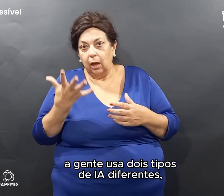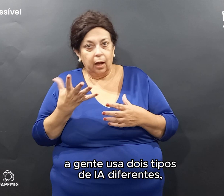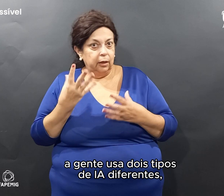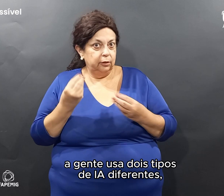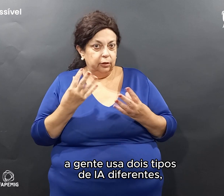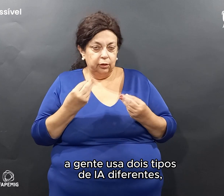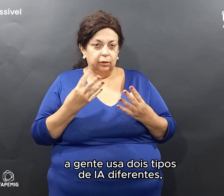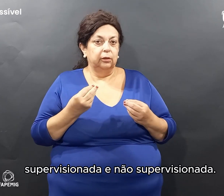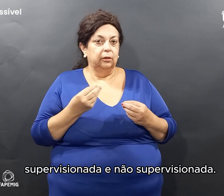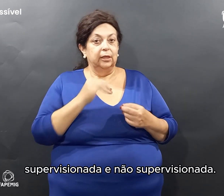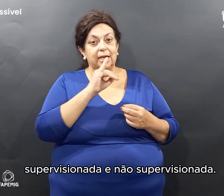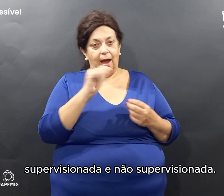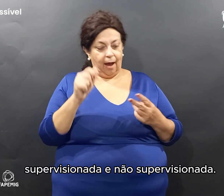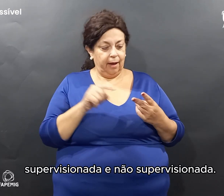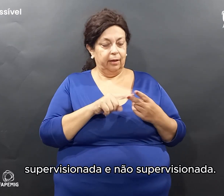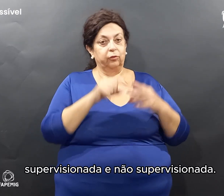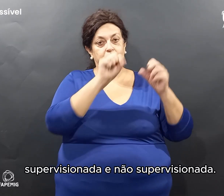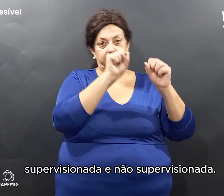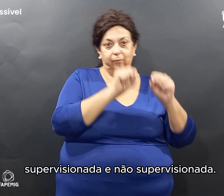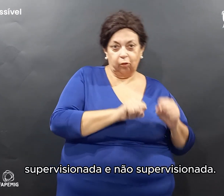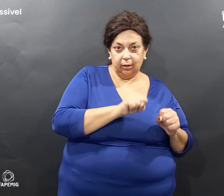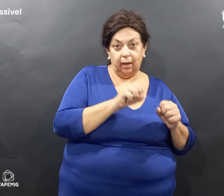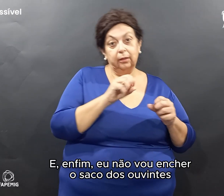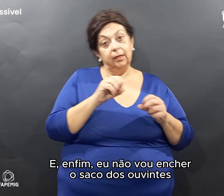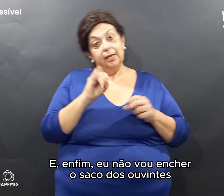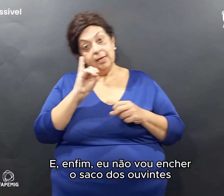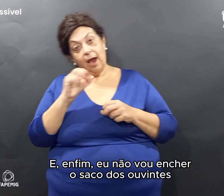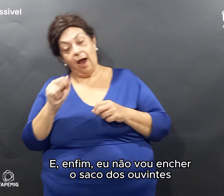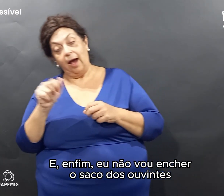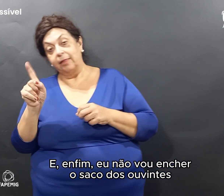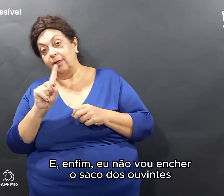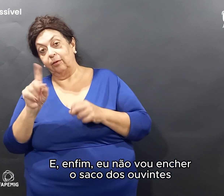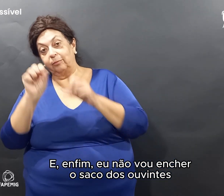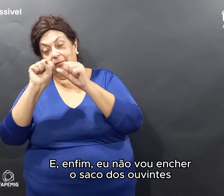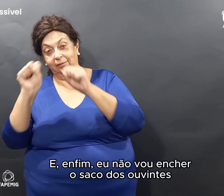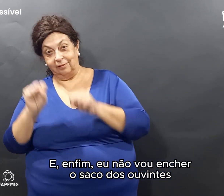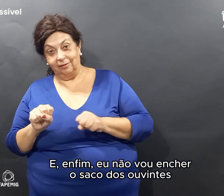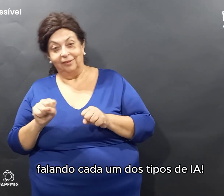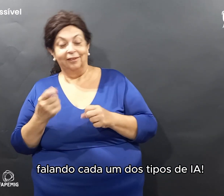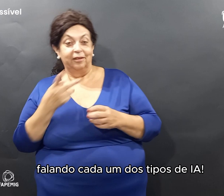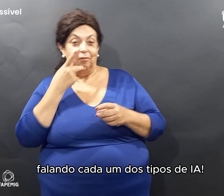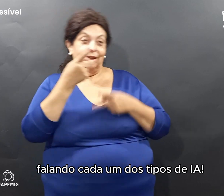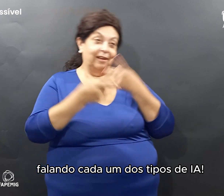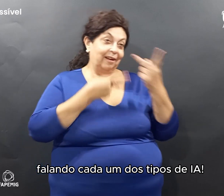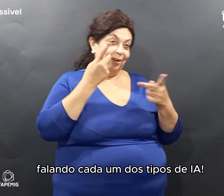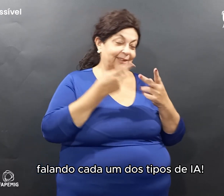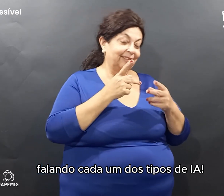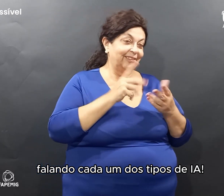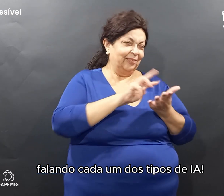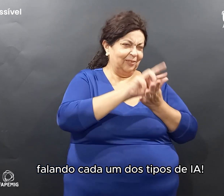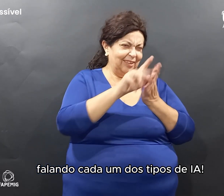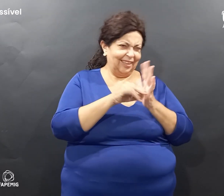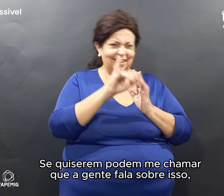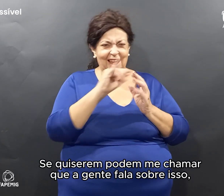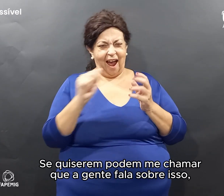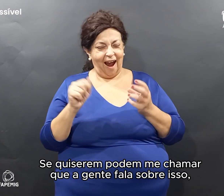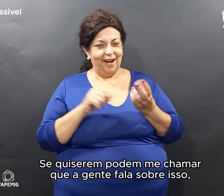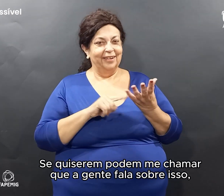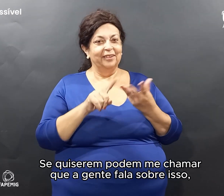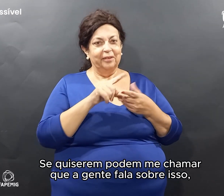IA diferentes, supervisionada e não supervisionada. E enfim, eu não vou encher o saco dos ouvintes aí falando cada um dos tipos de IA. Se quiserem, pode me chamar